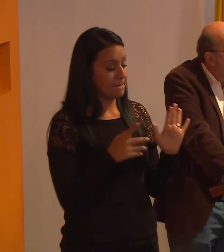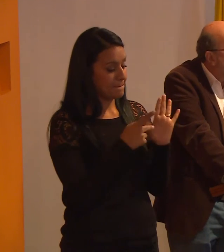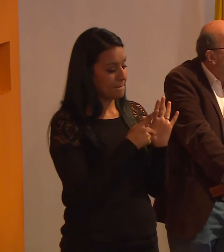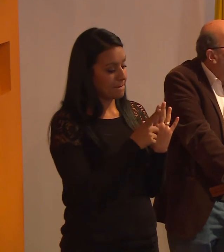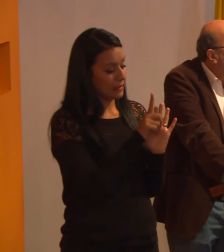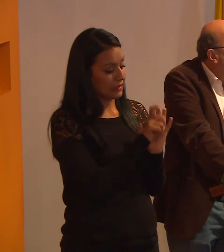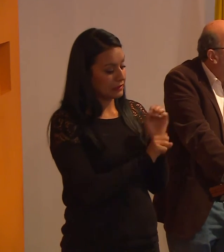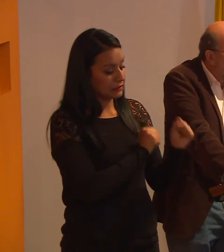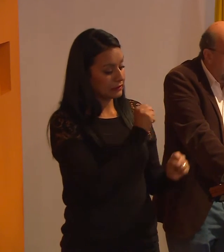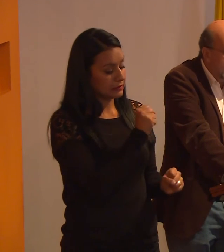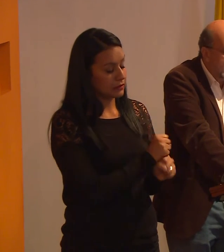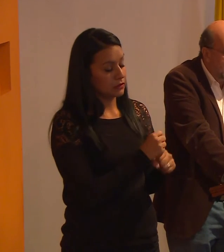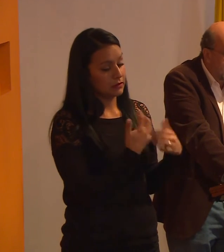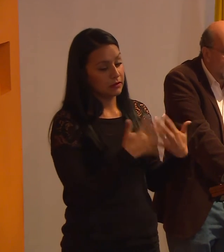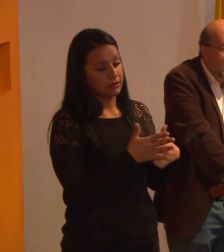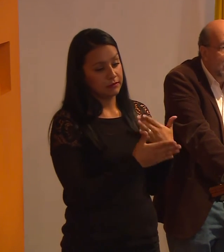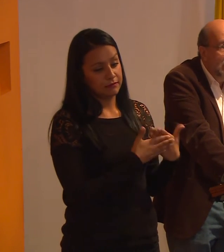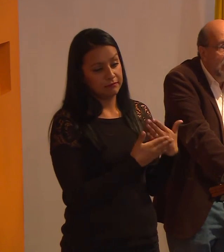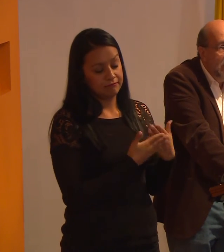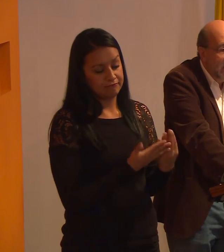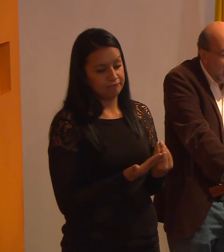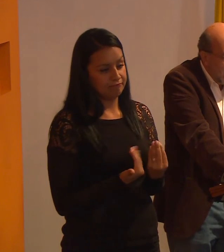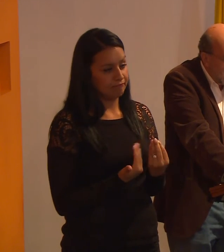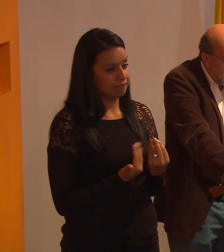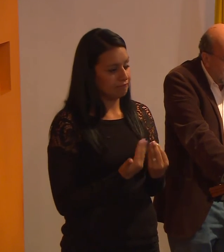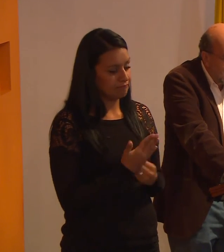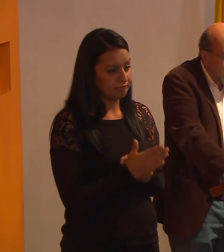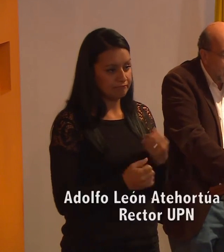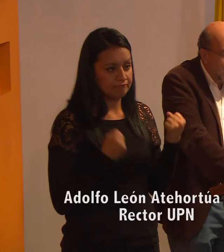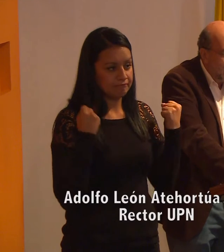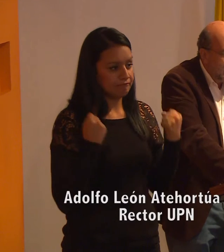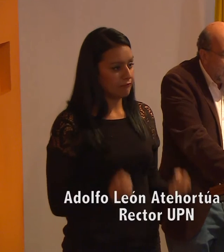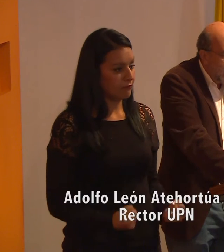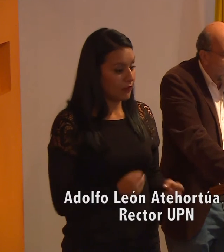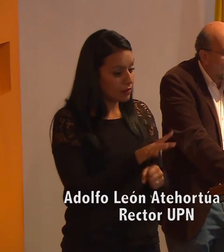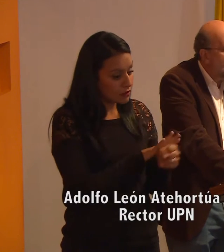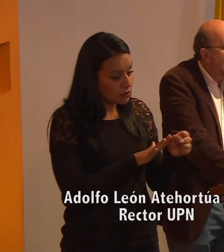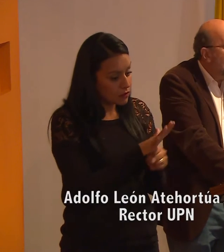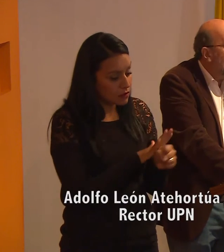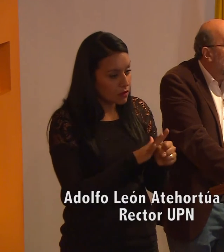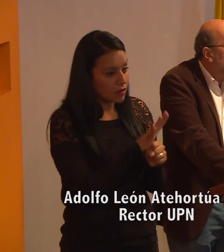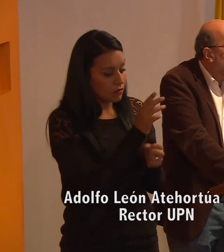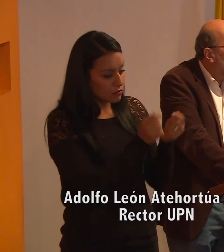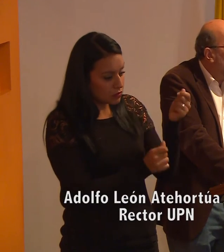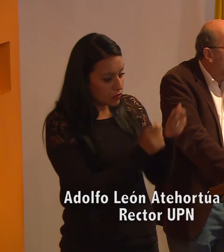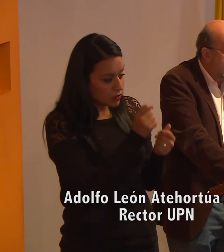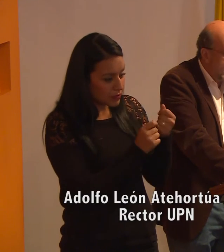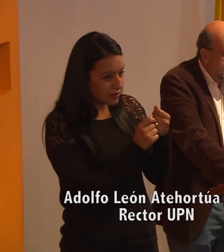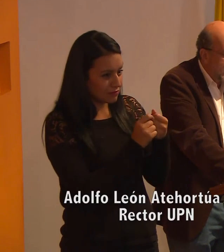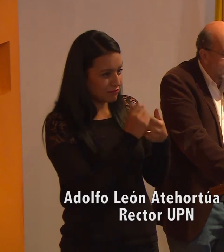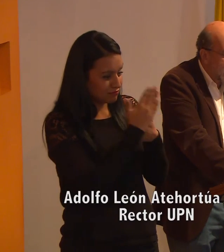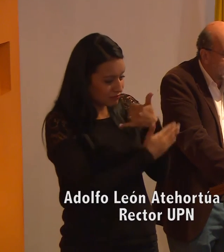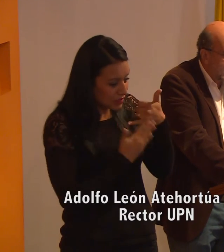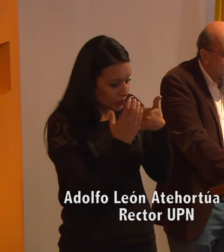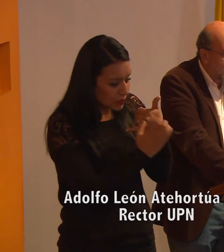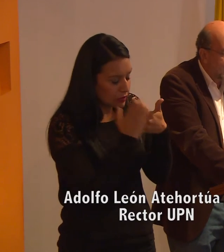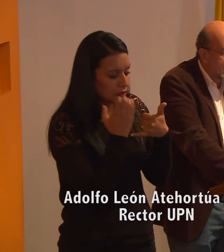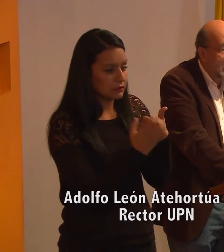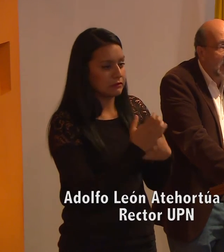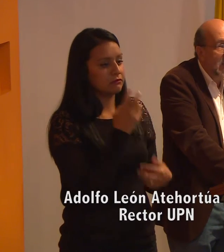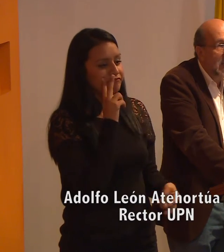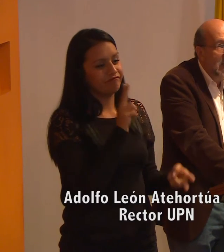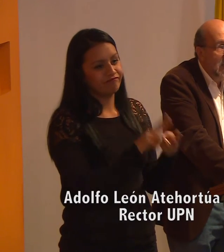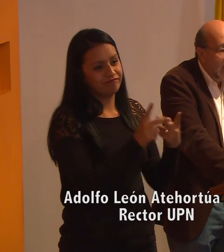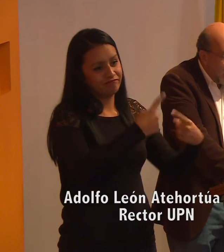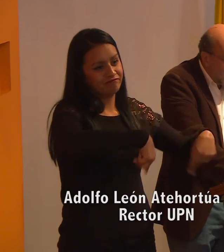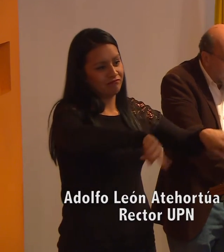2016 señala un enorme desafío. La situación económica del país es bastante